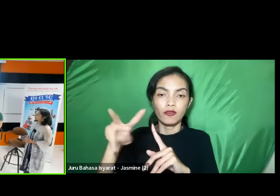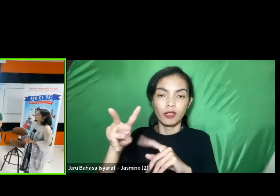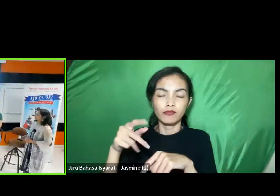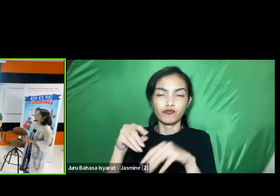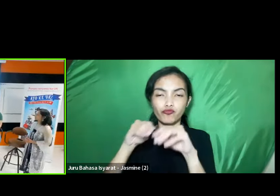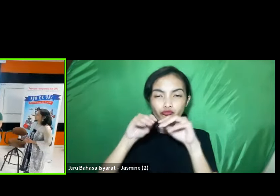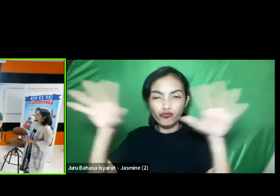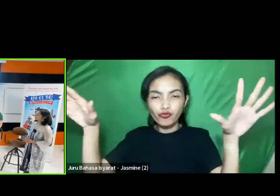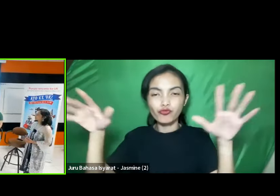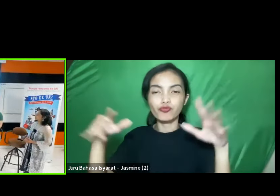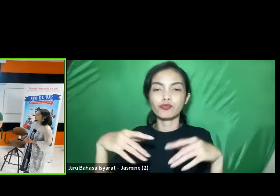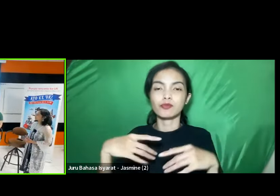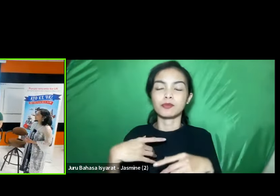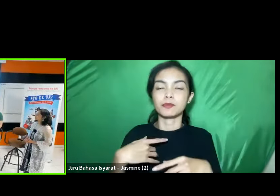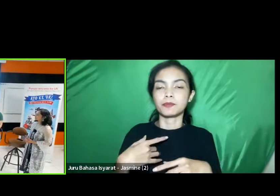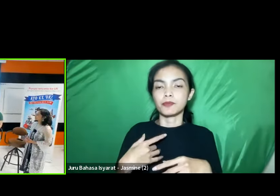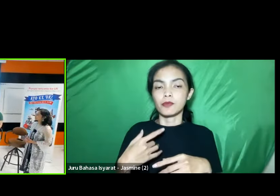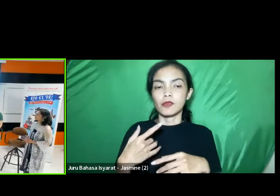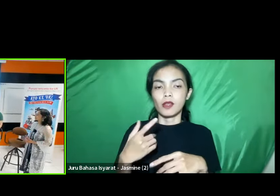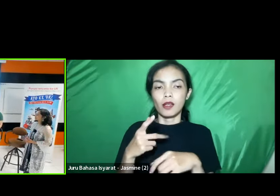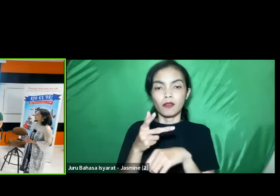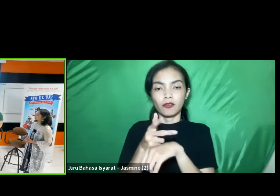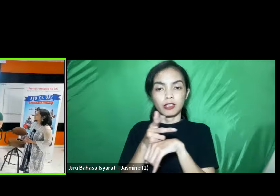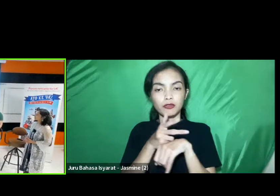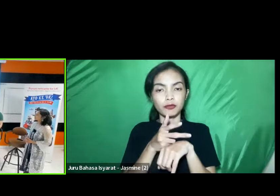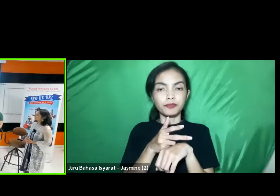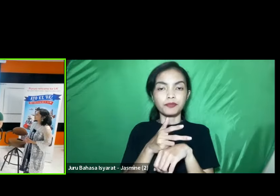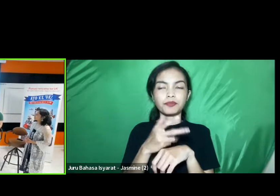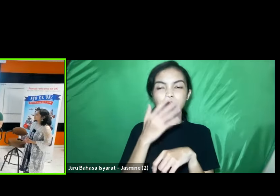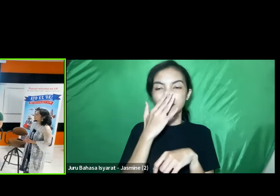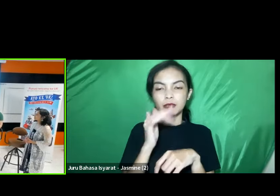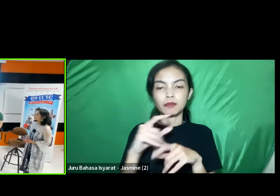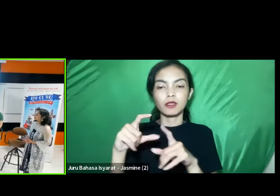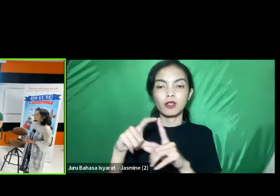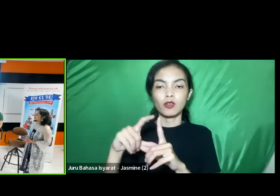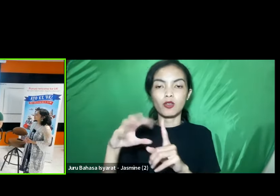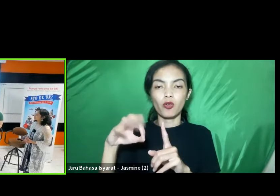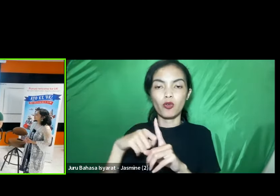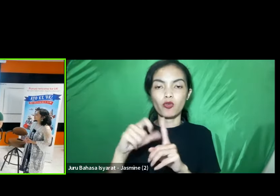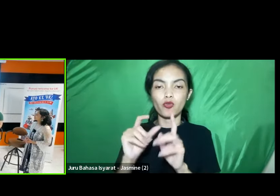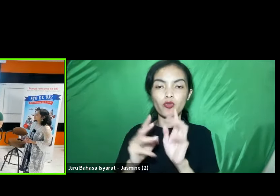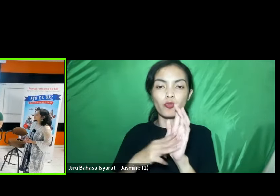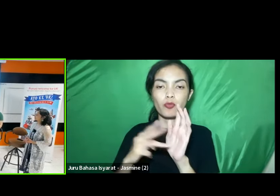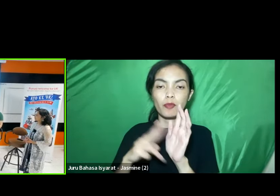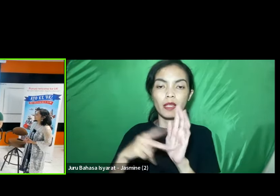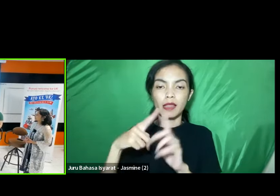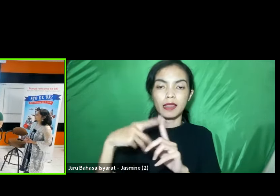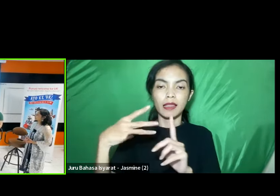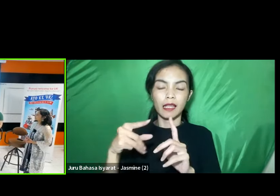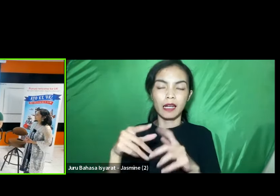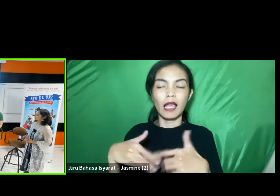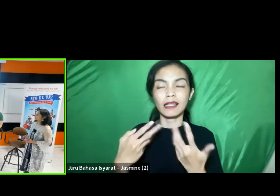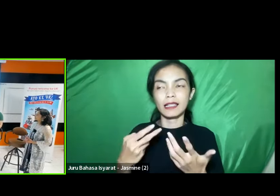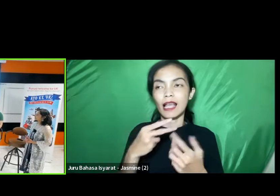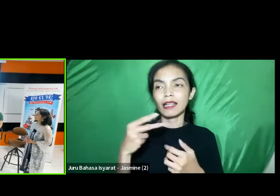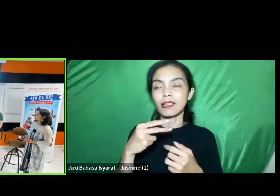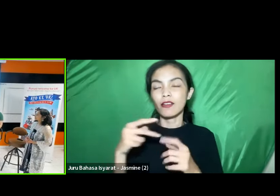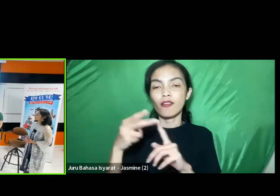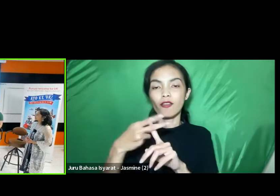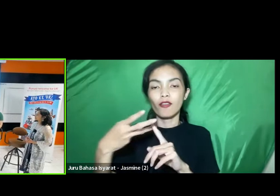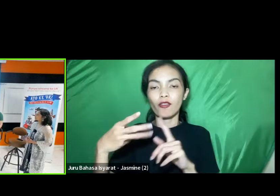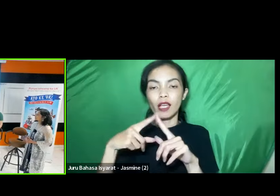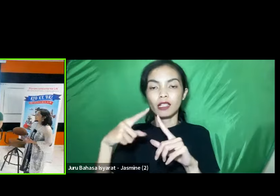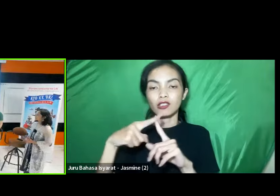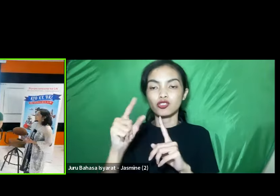dan saya bikin eh video e seperti dokumenter jadi feature bukan berita hard news